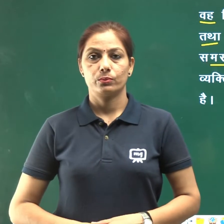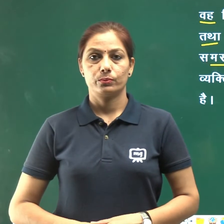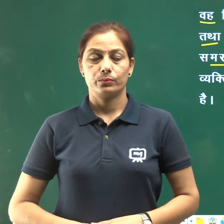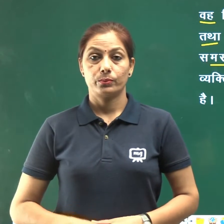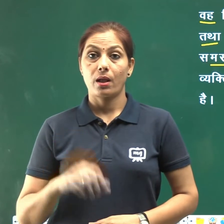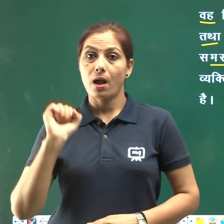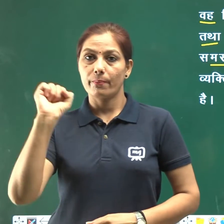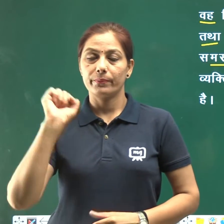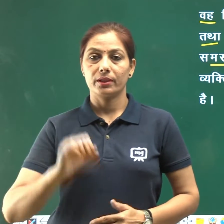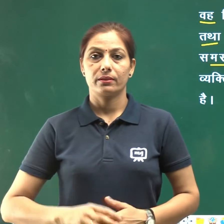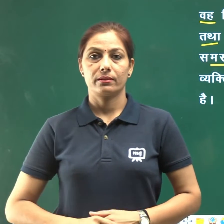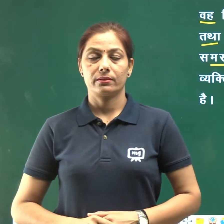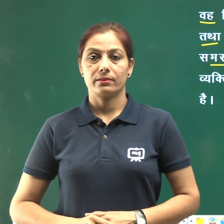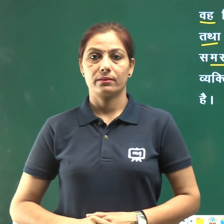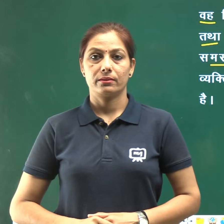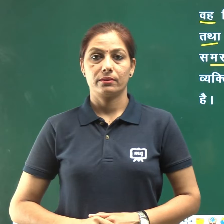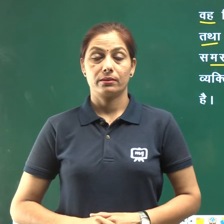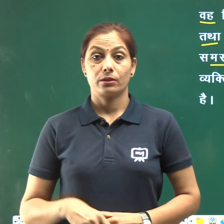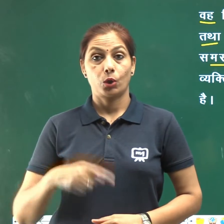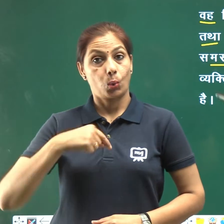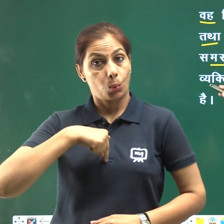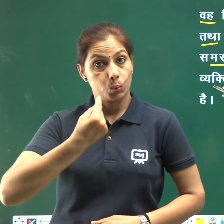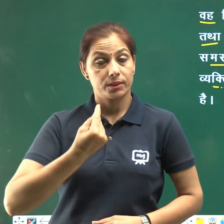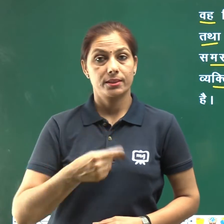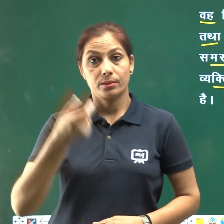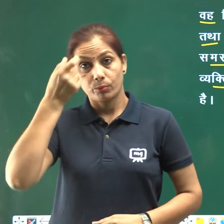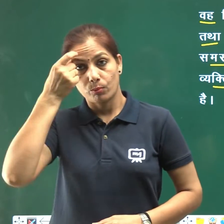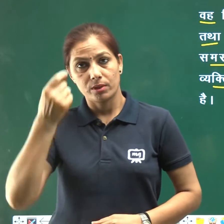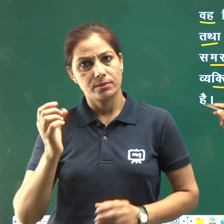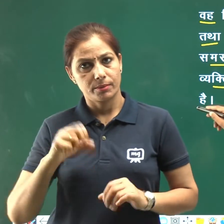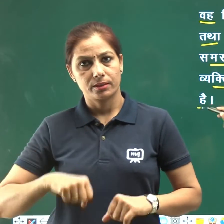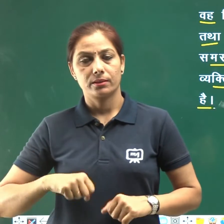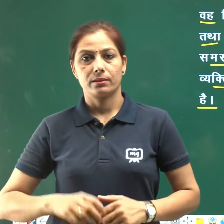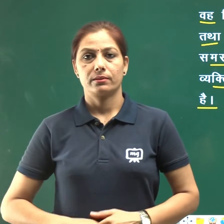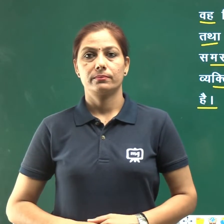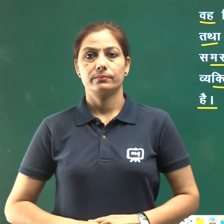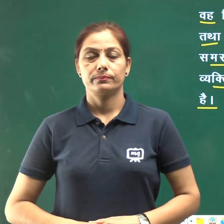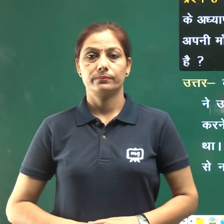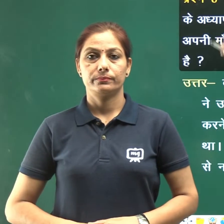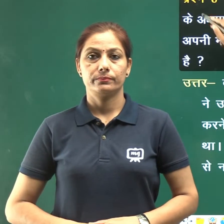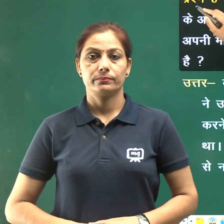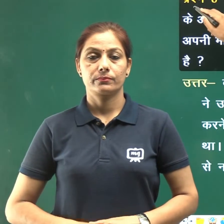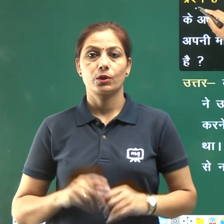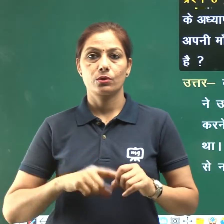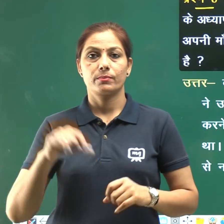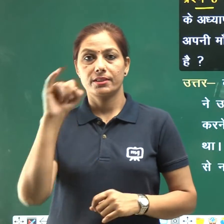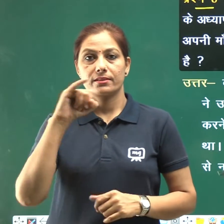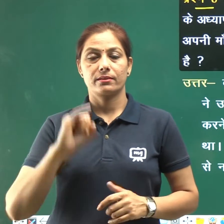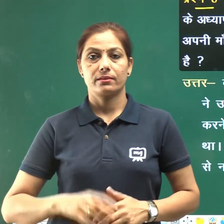अपनी व्यक्तिगत समस्या मानती है। प्रश्न